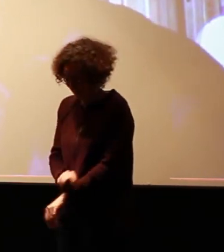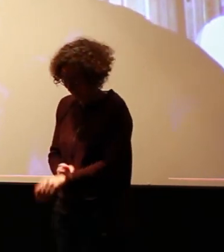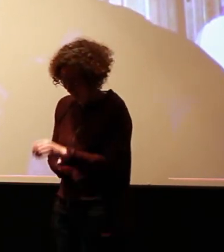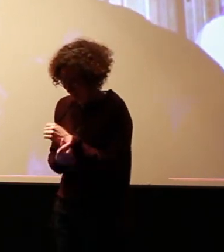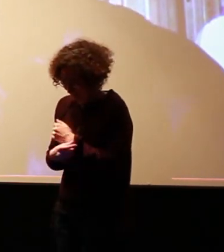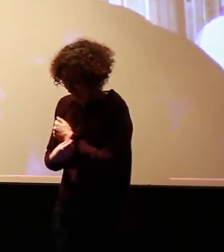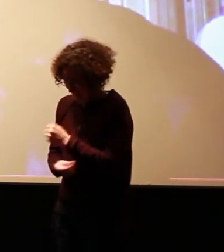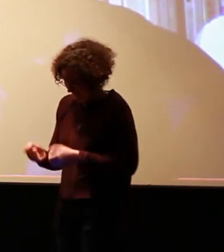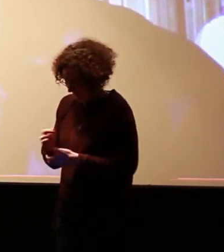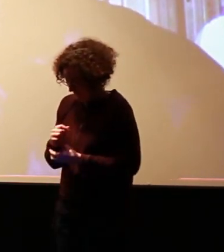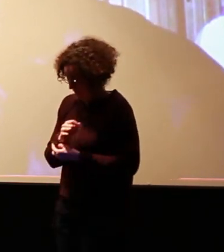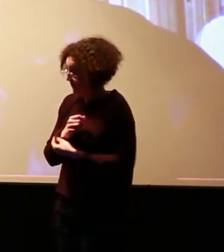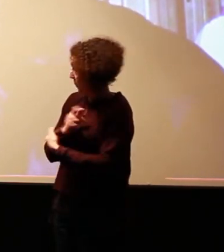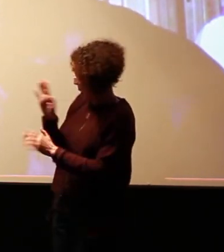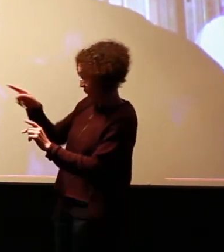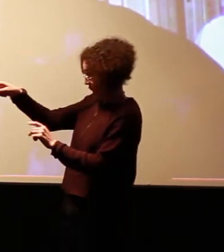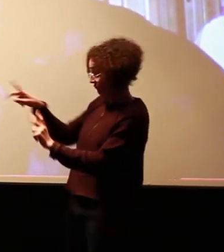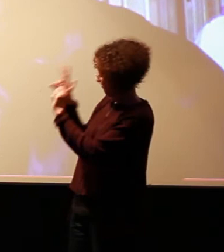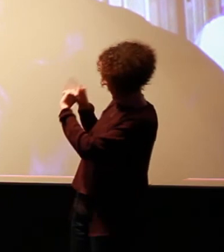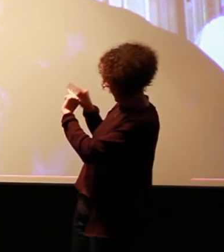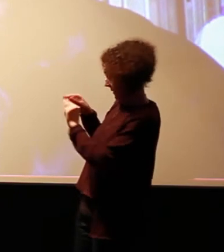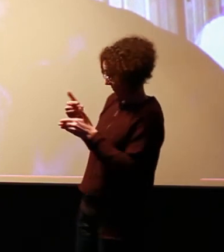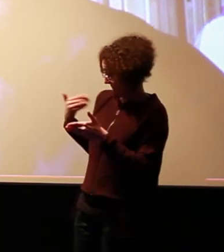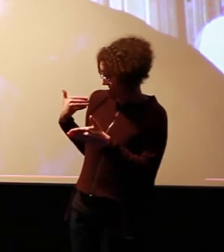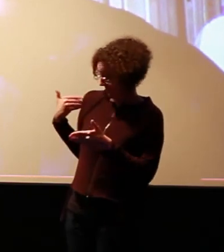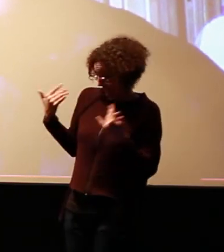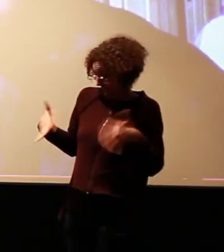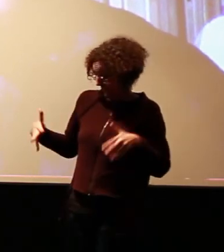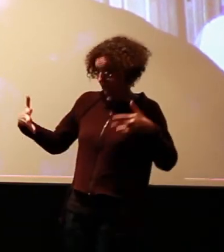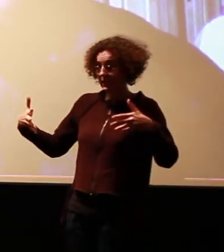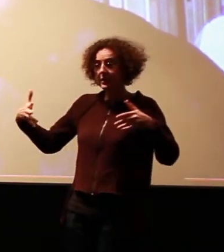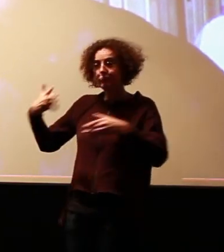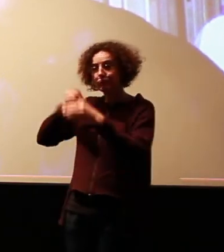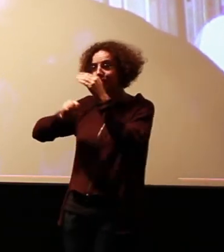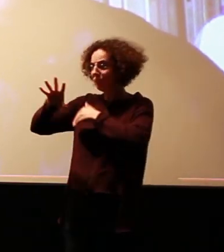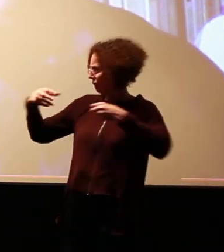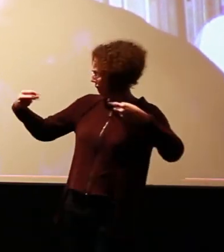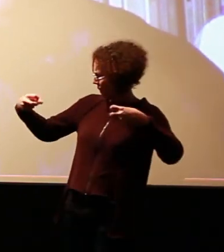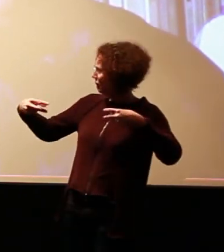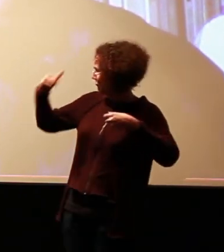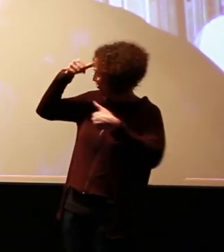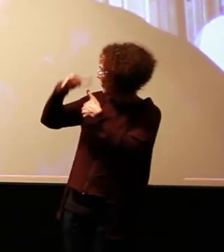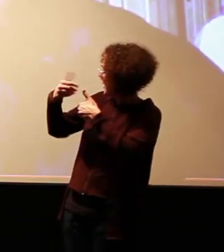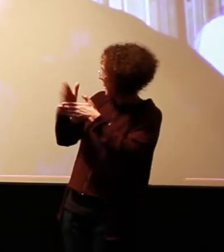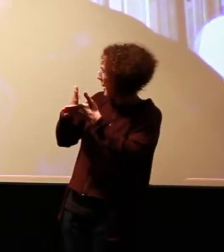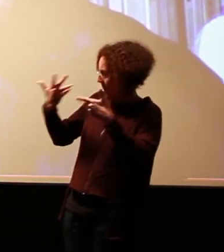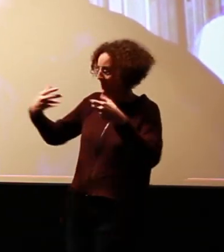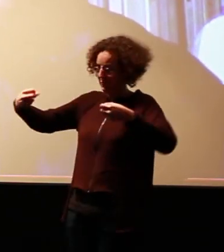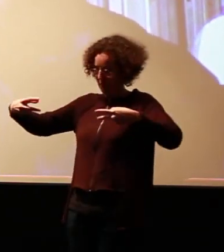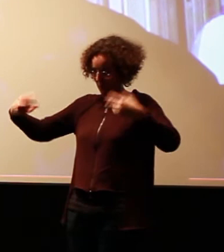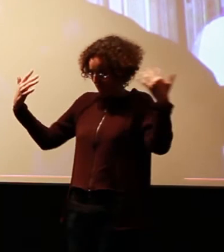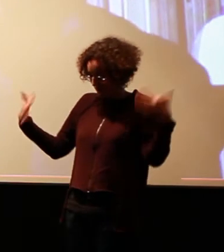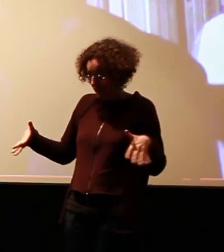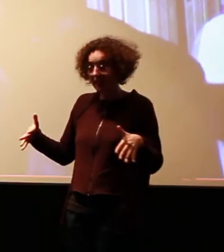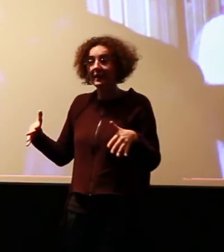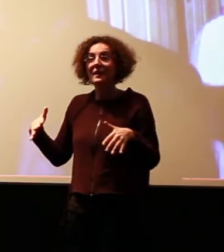on vient d'assister donc à la projection avec les sous-titres, comme on l'a préparé là, depuis quelques temps. Et il